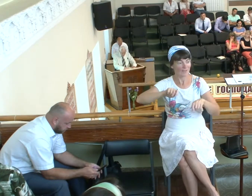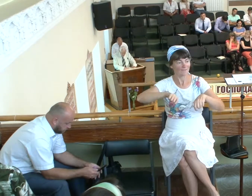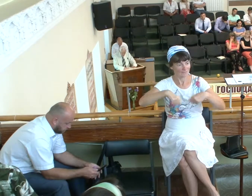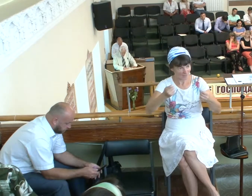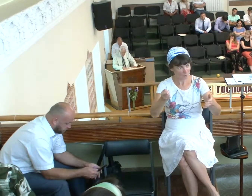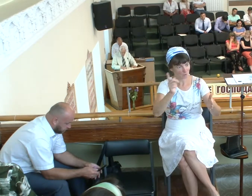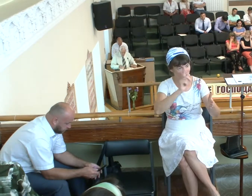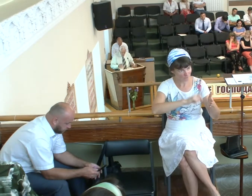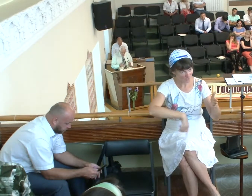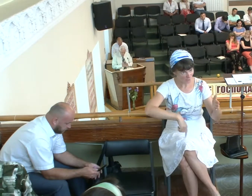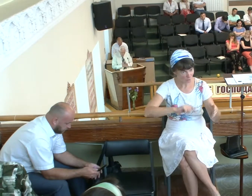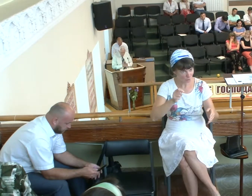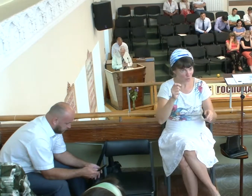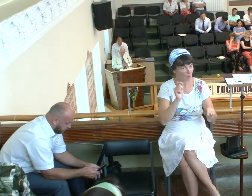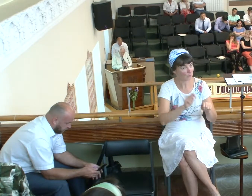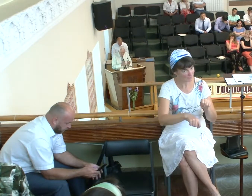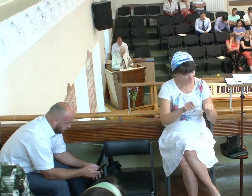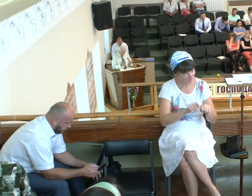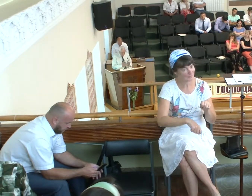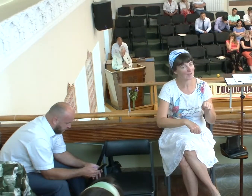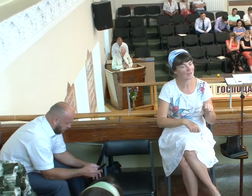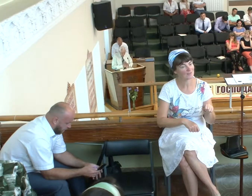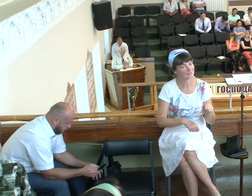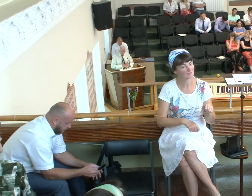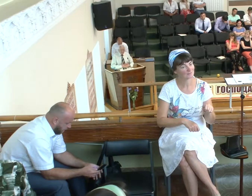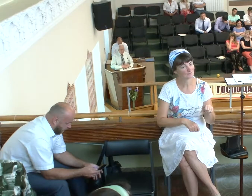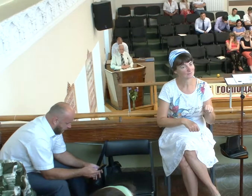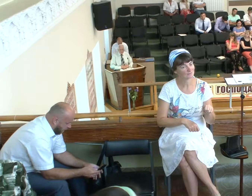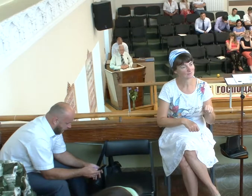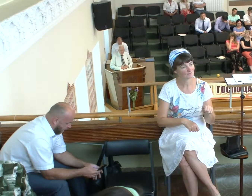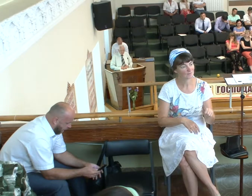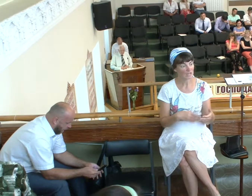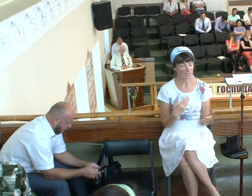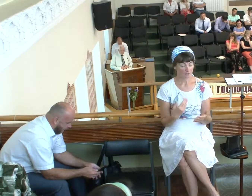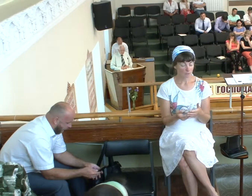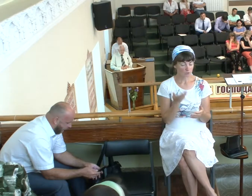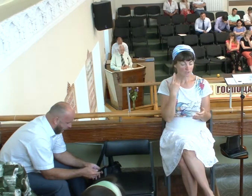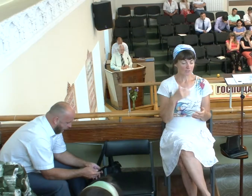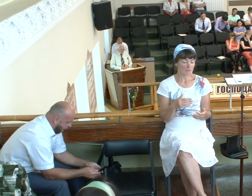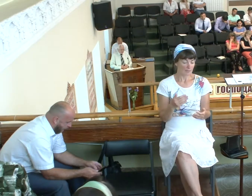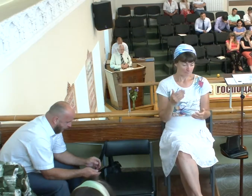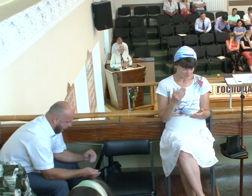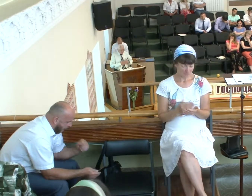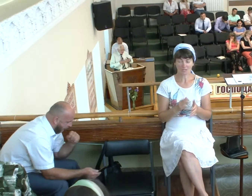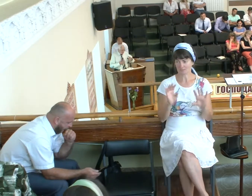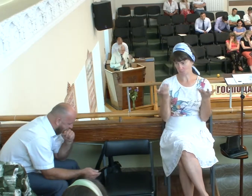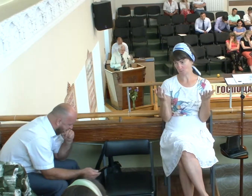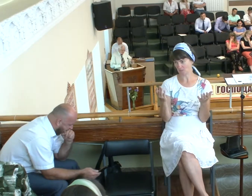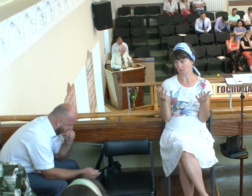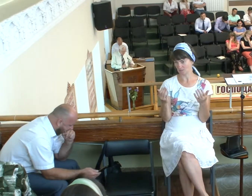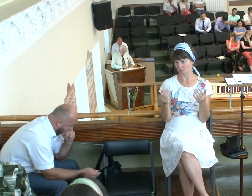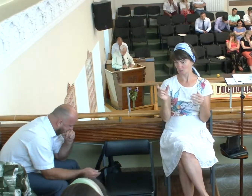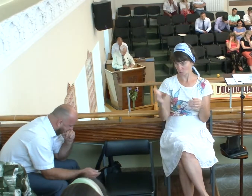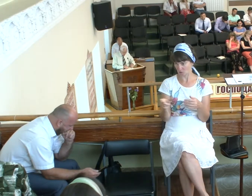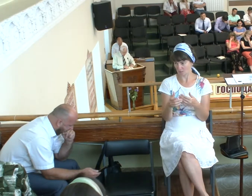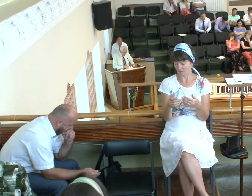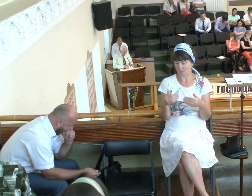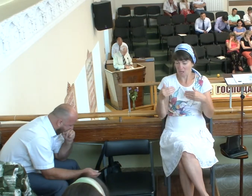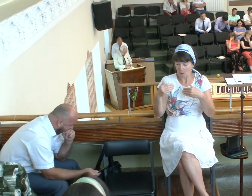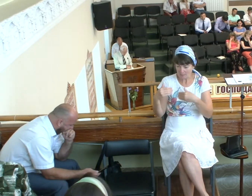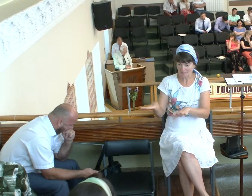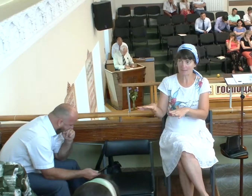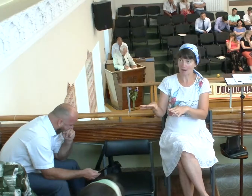в нашей жизни бывают моменты, когда мы теряем из вида Бога. Это Бог, как